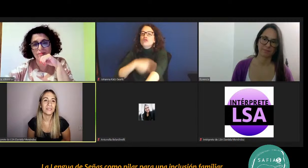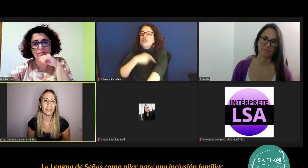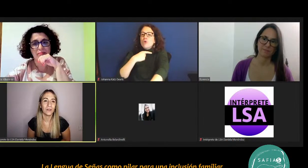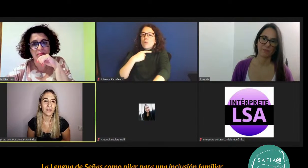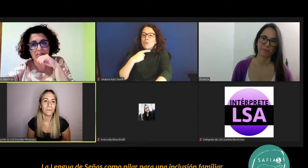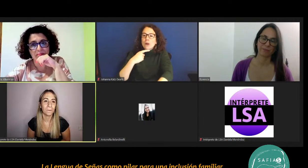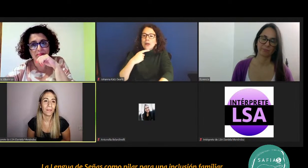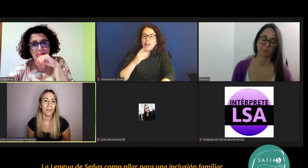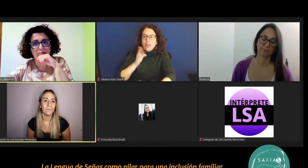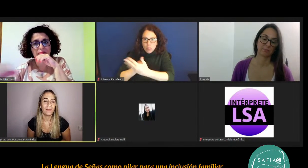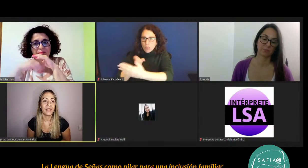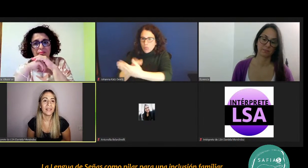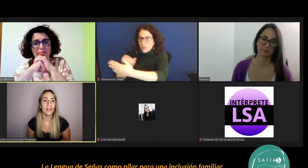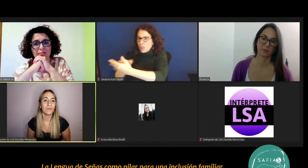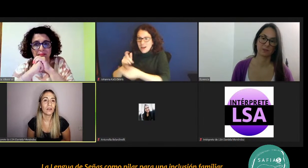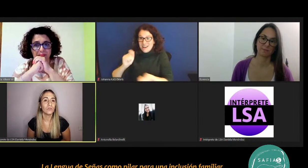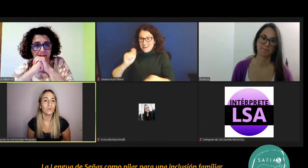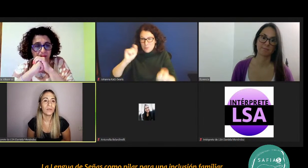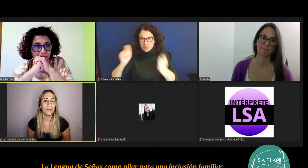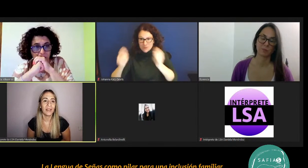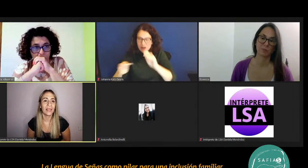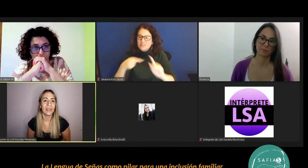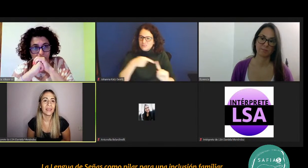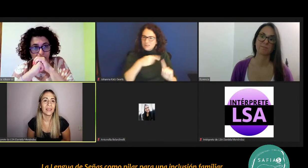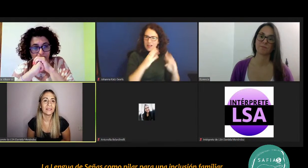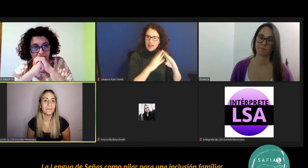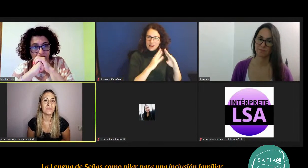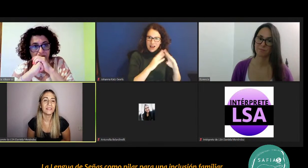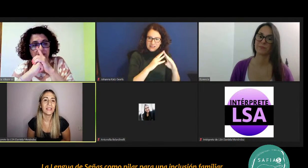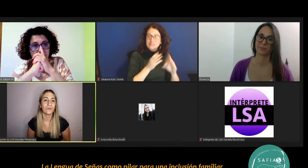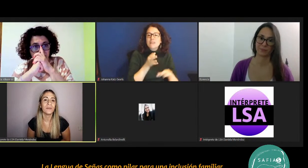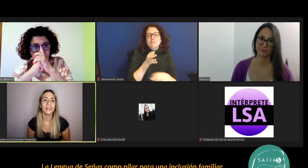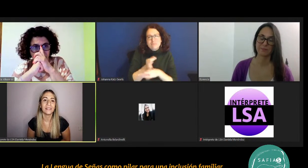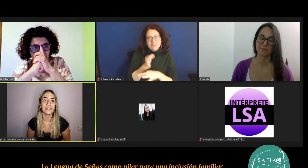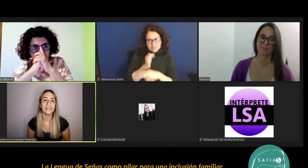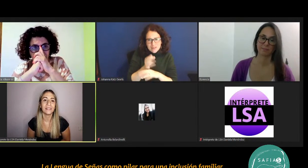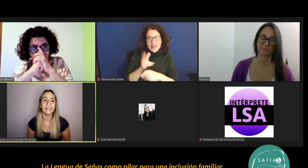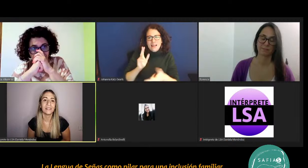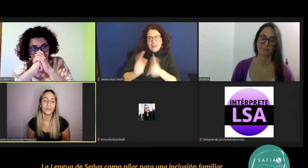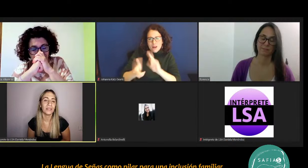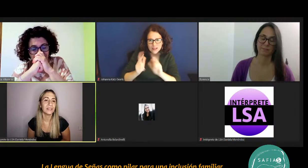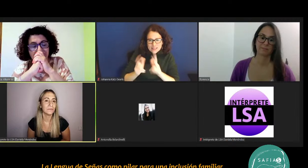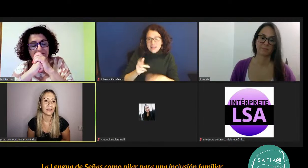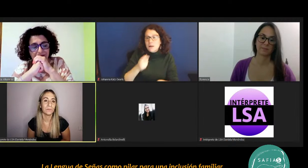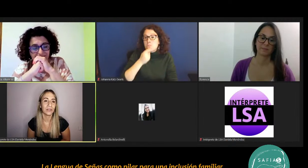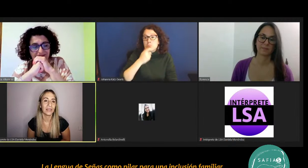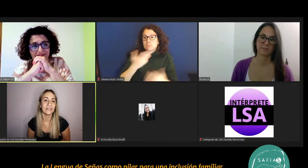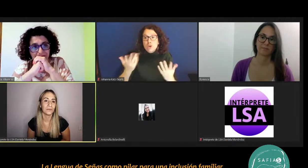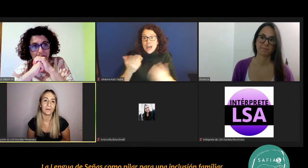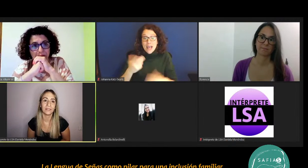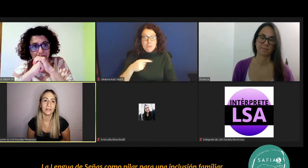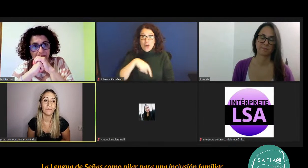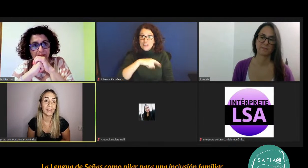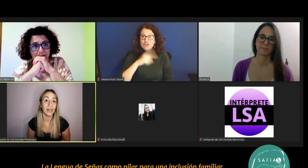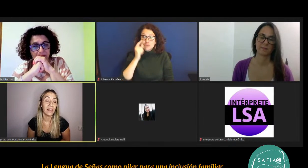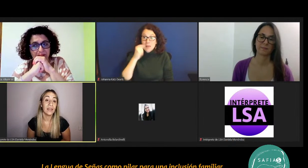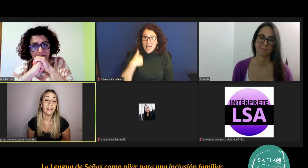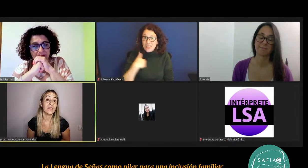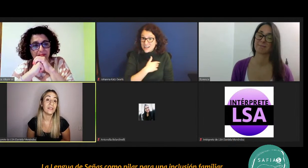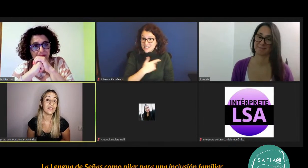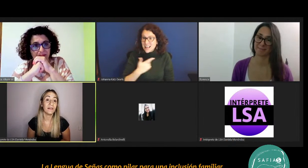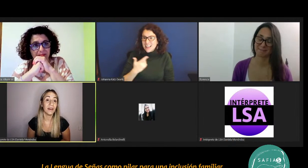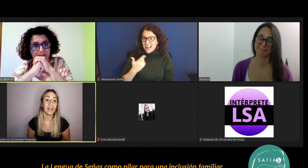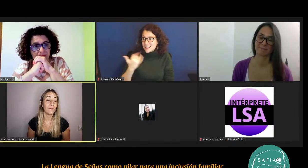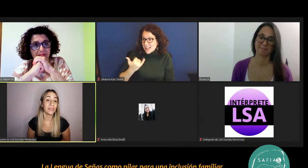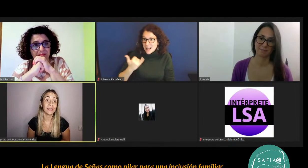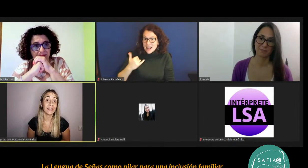¿cómo decirlo? Para generar una costumbre, para que se empiecen a romper esas barreras, ¿no? Lo importante es empezar por casa y llevarlo hacia afuera,